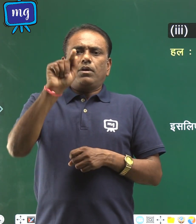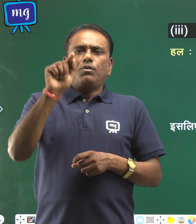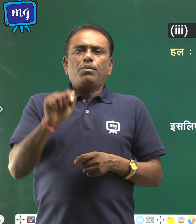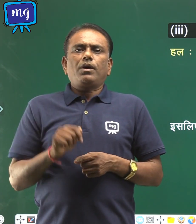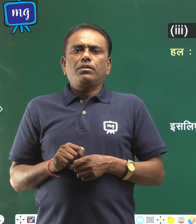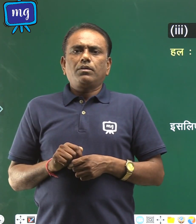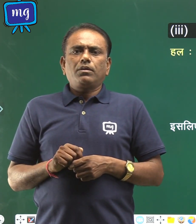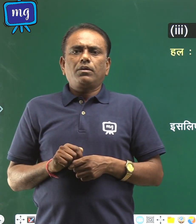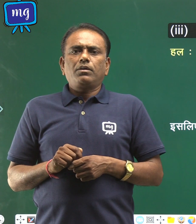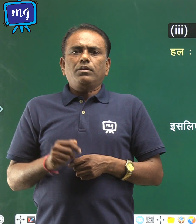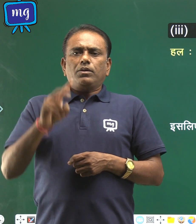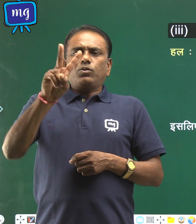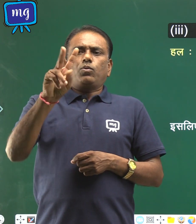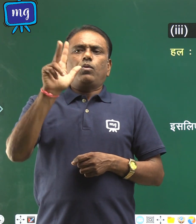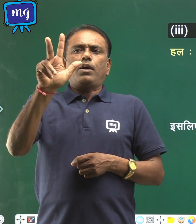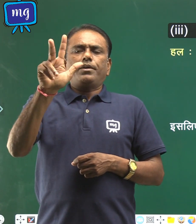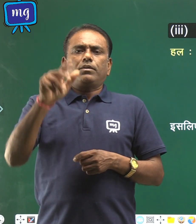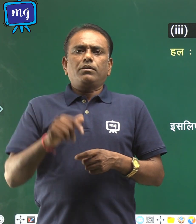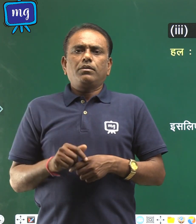अनुपात 28